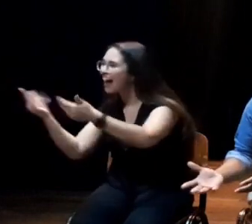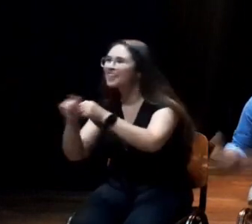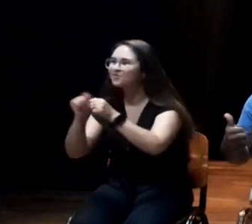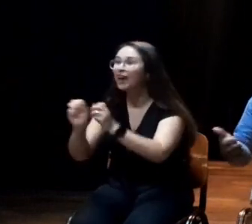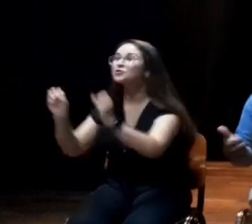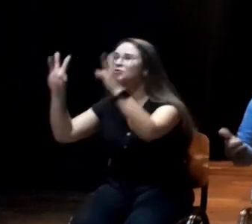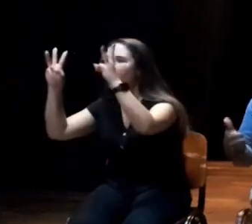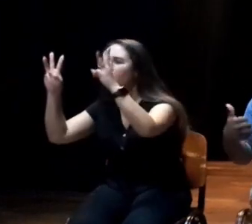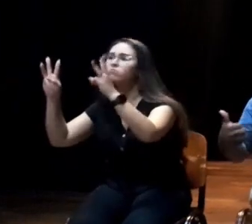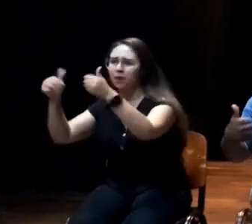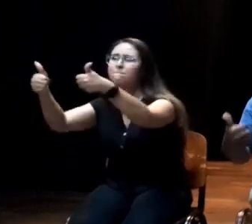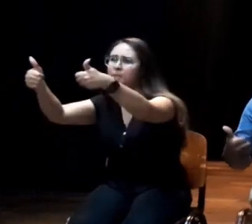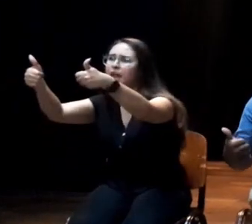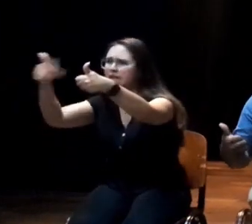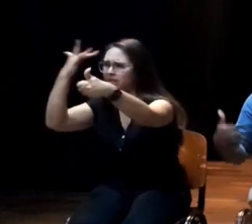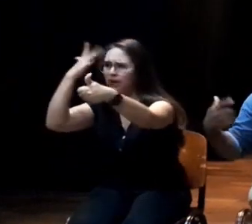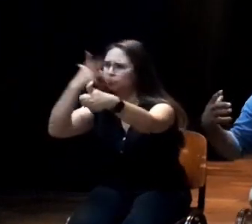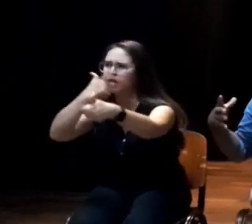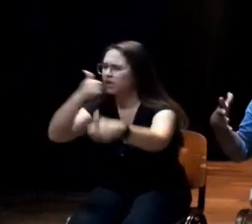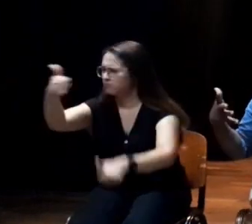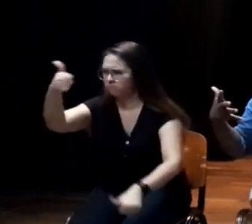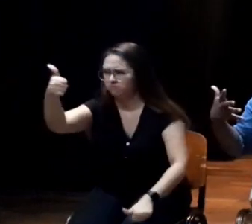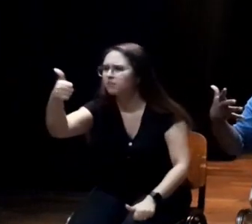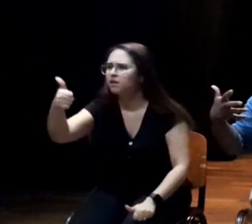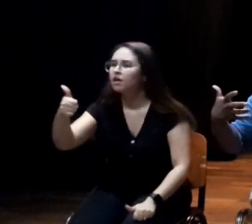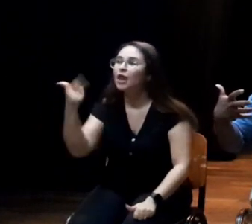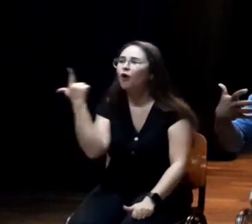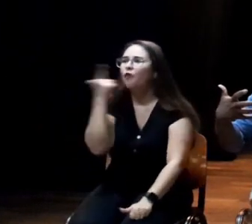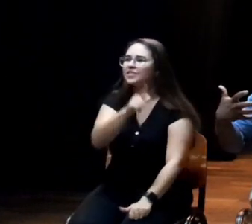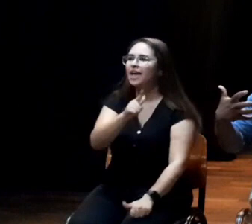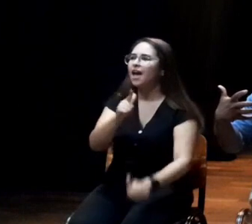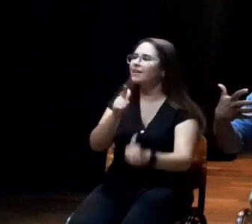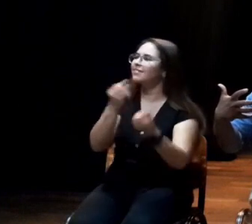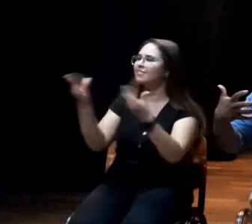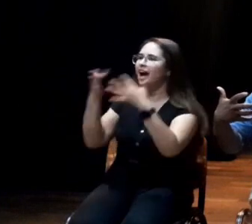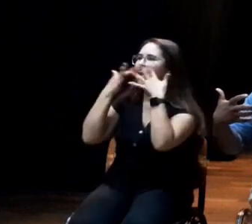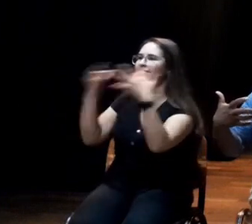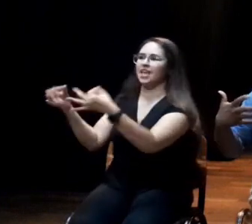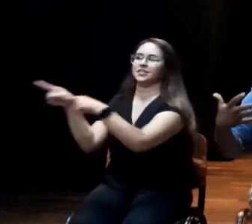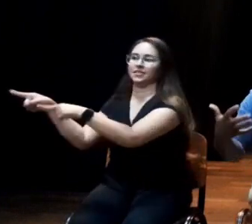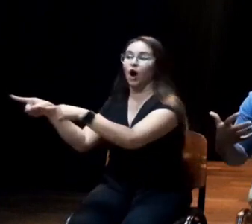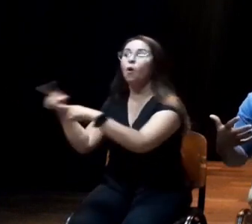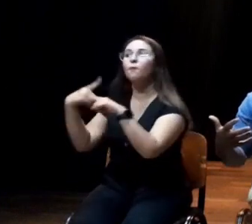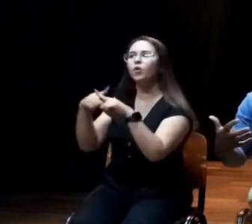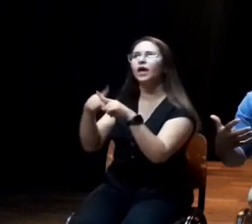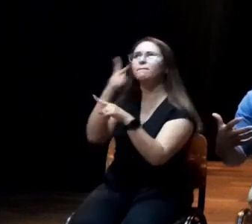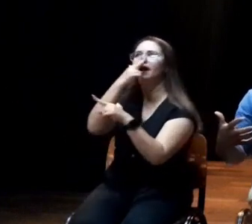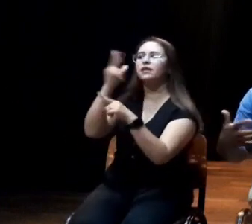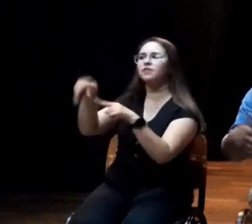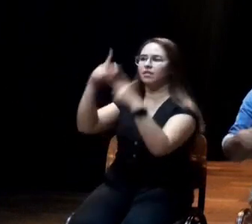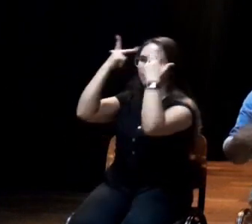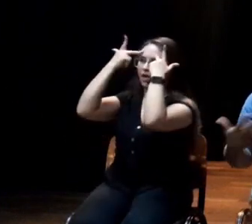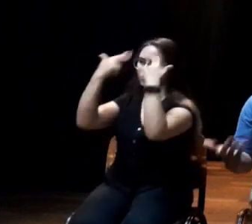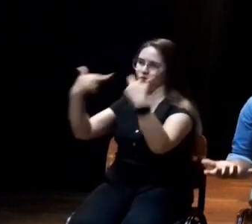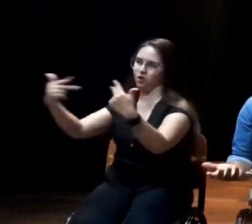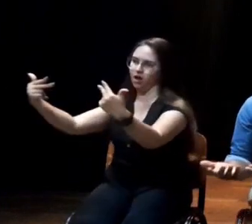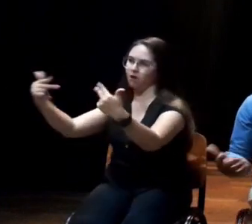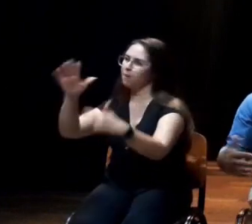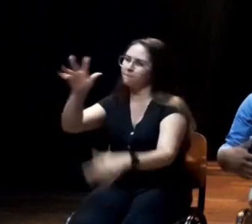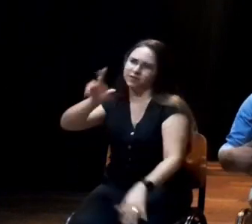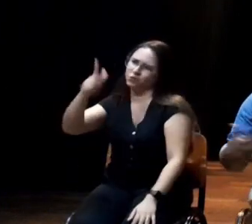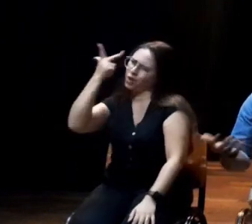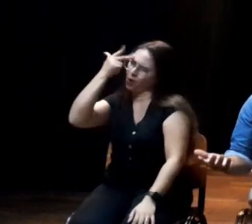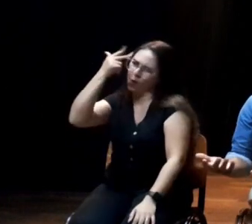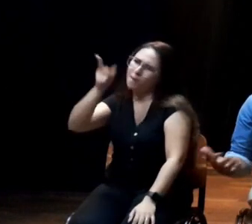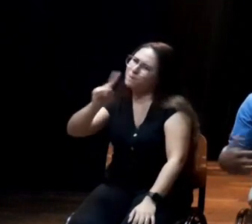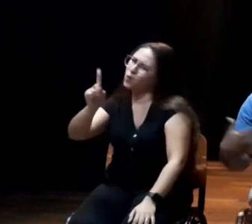seu show. E beleza, eu acho isso lindo, porque ele consegue fazer com que isso se torne natural. Só que isso não é comum